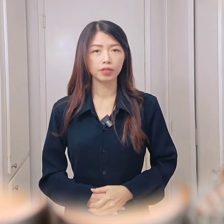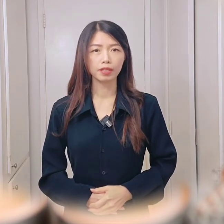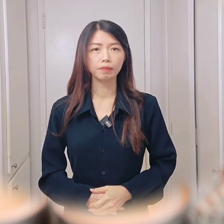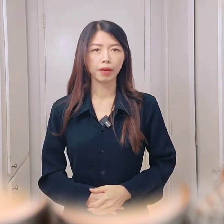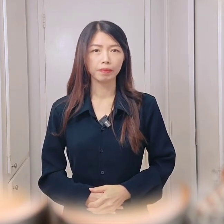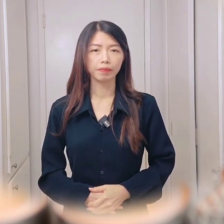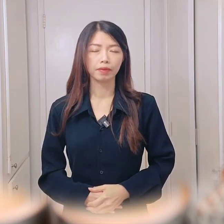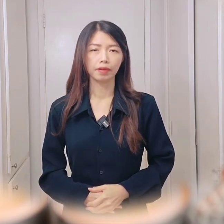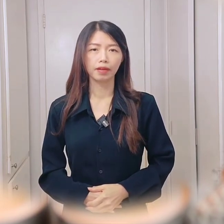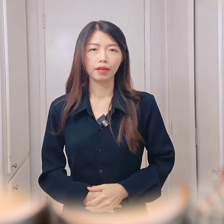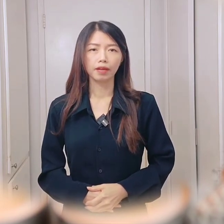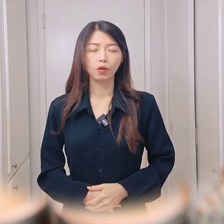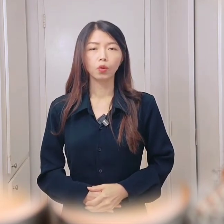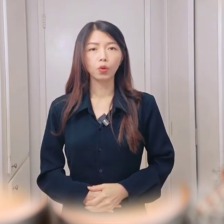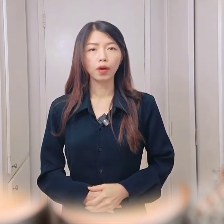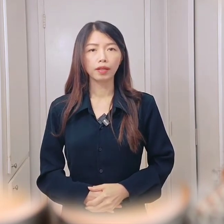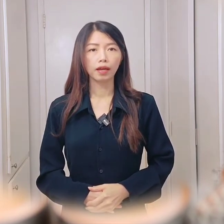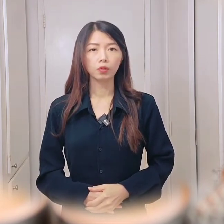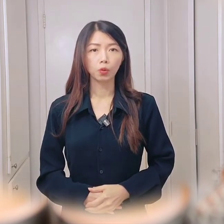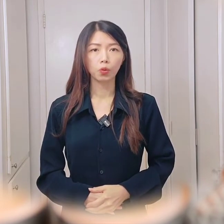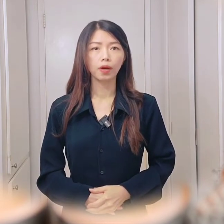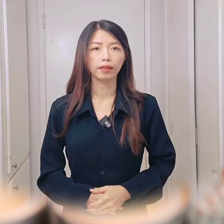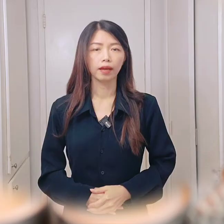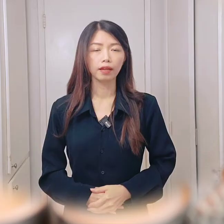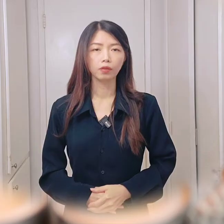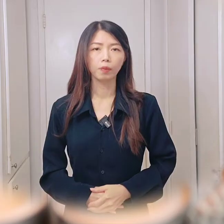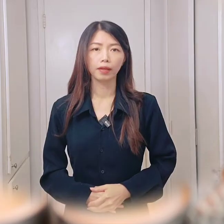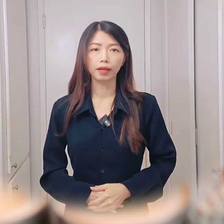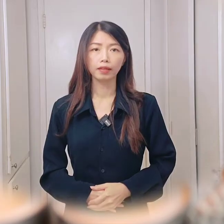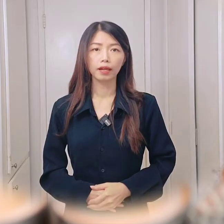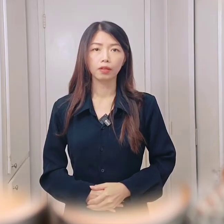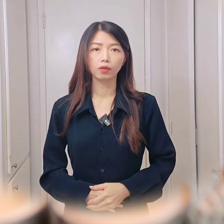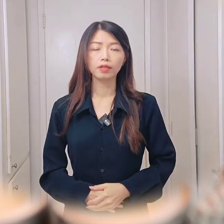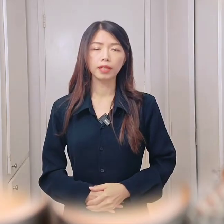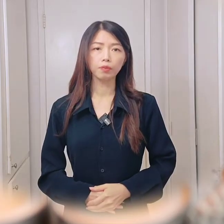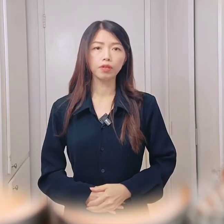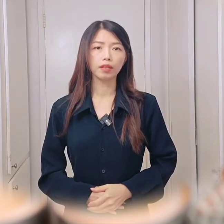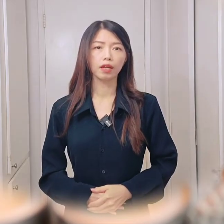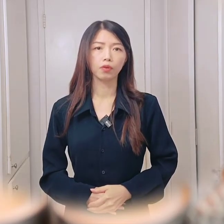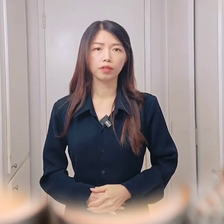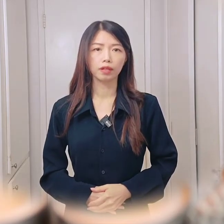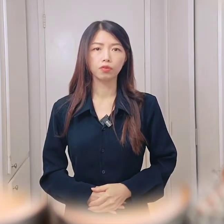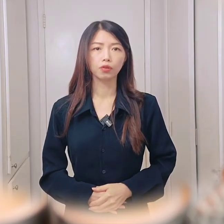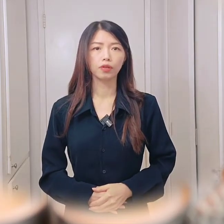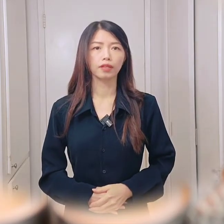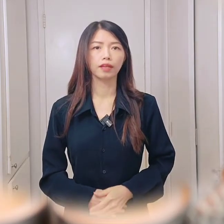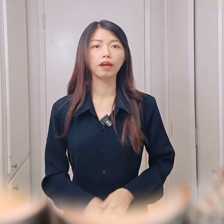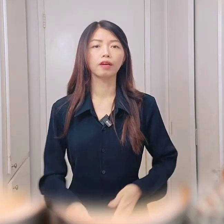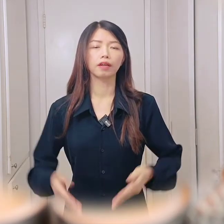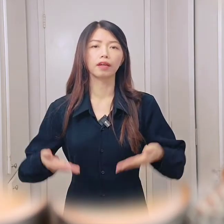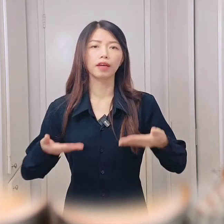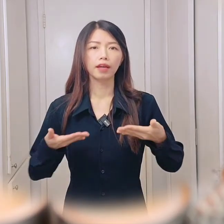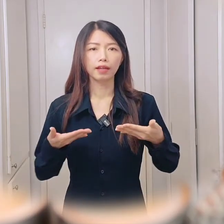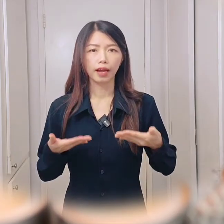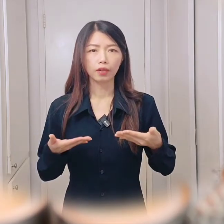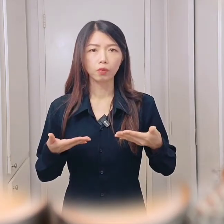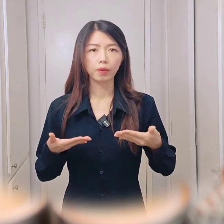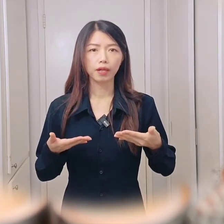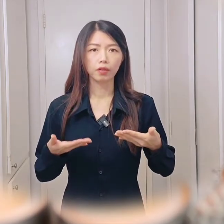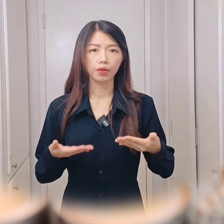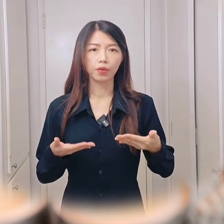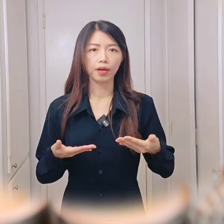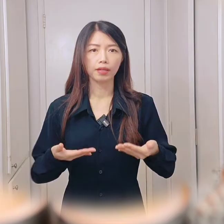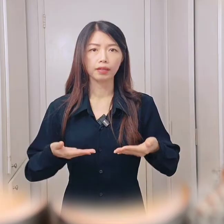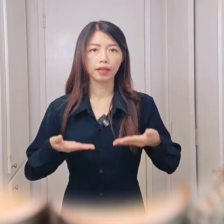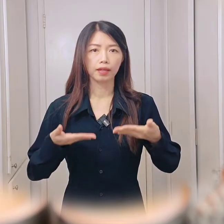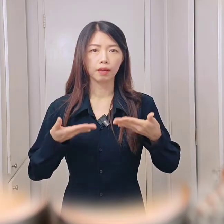어둠에 묻힌 밤. 고요하다, 조용하다, 또 맥락에 따라서는 차분하다라고 한 뜻의 수어도 되는데요.